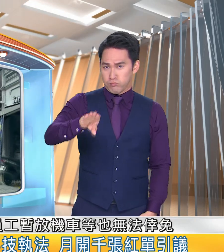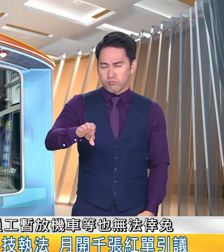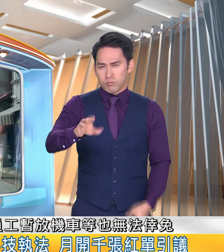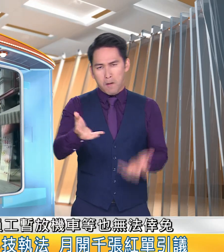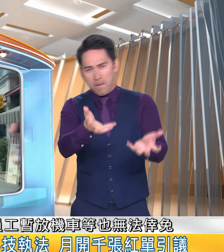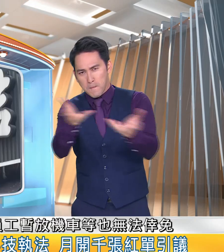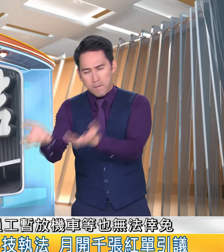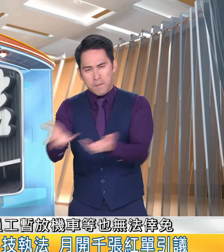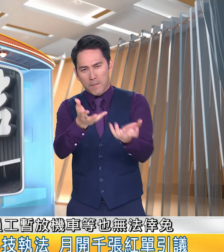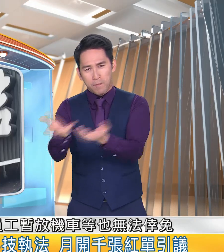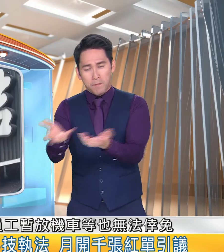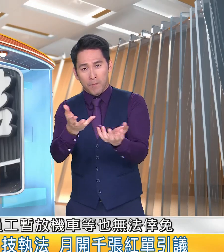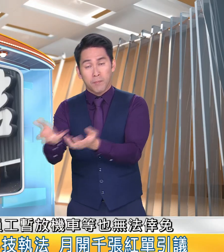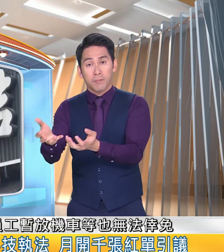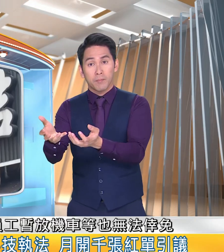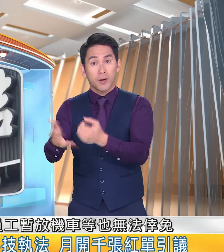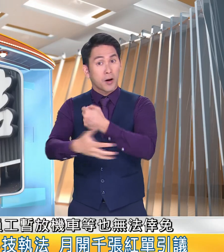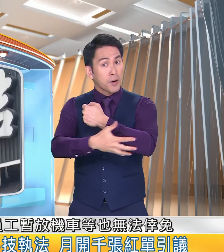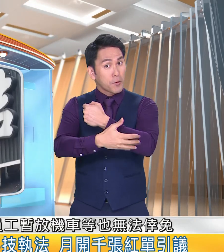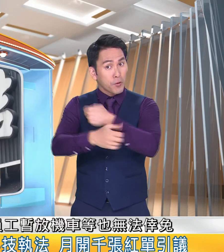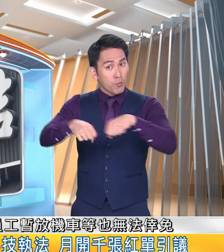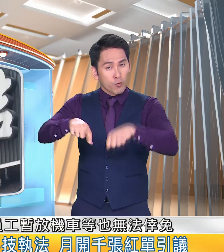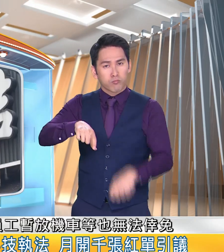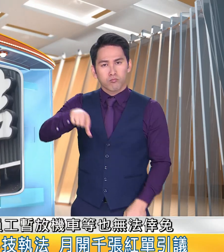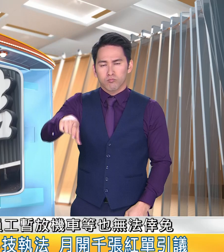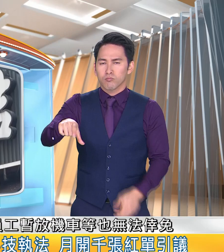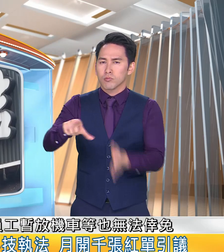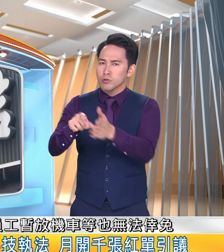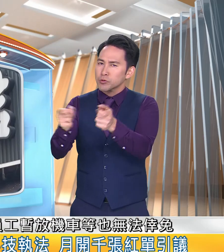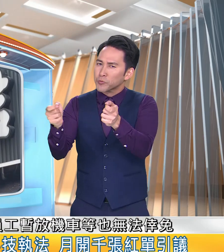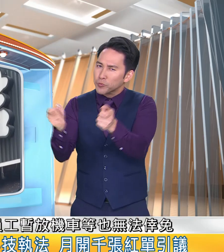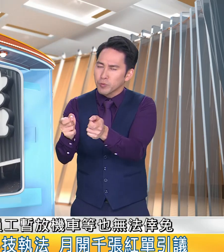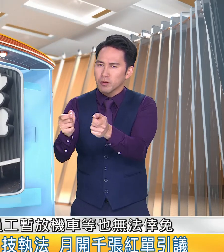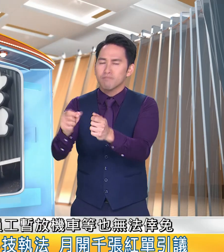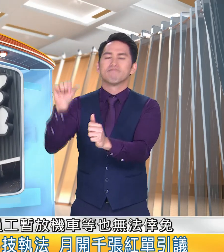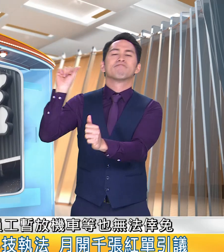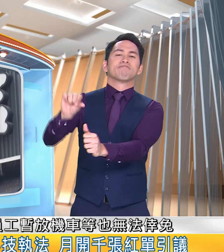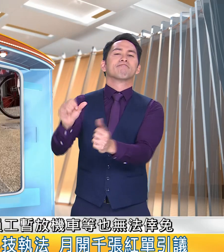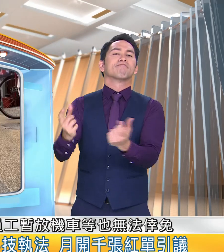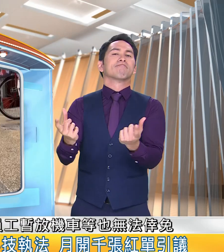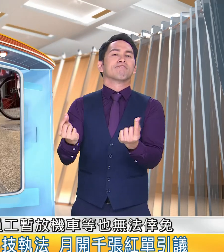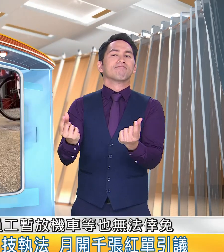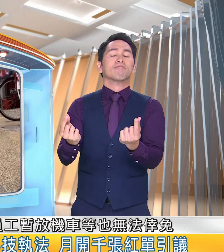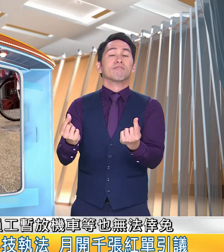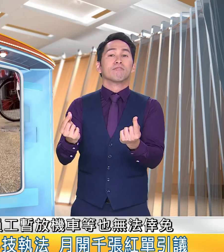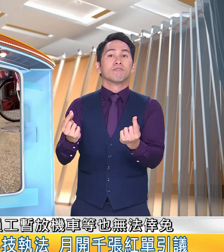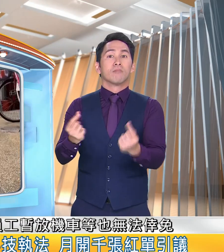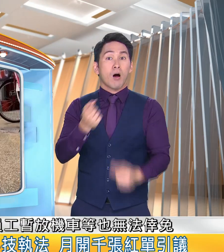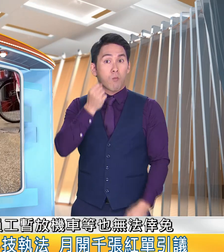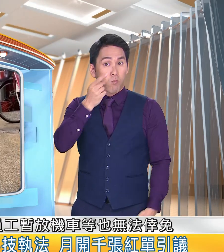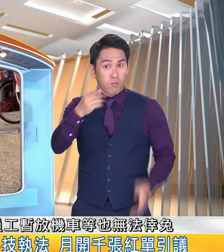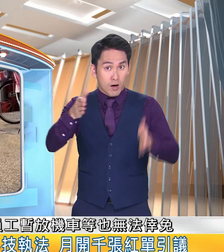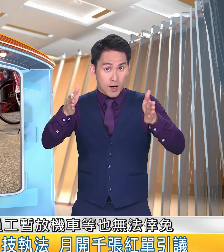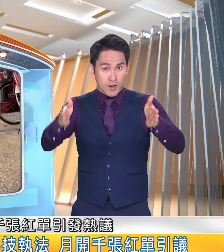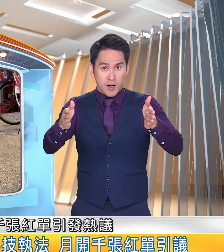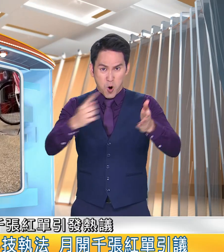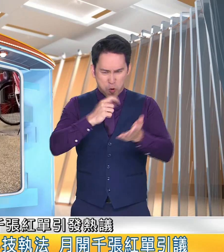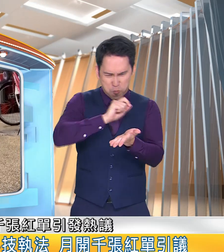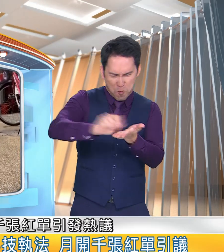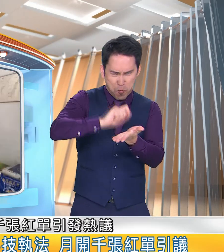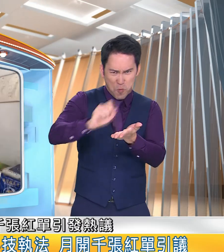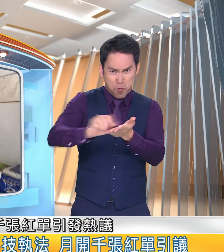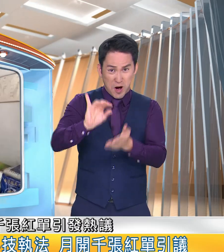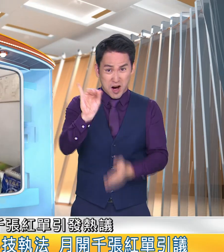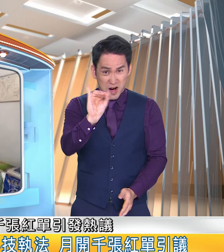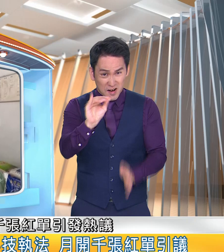供应商卸货、员工绽放机车等也无法幸免。一个月来